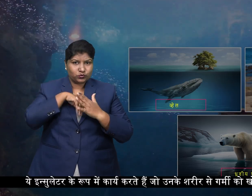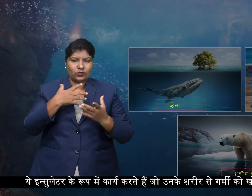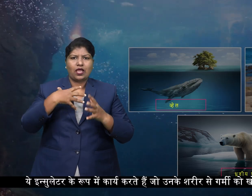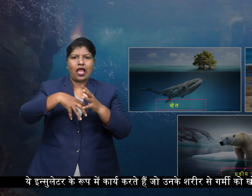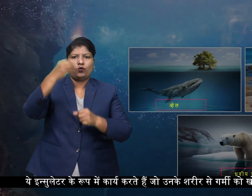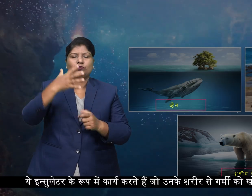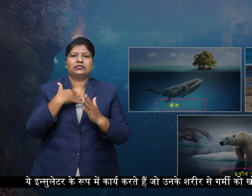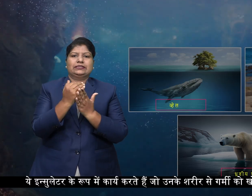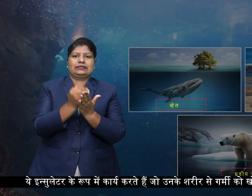हैं।